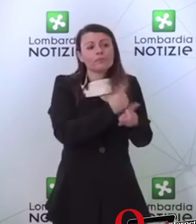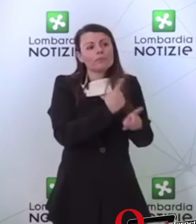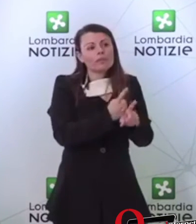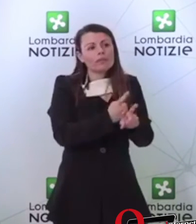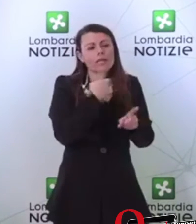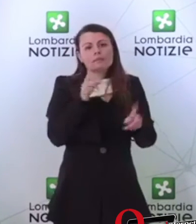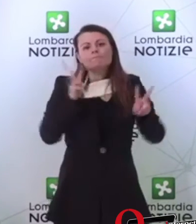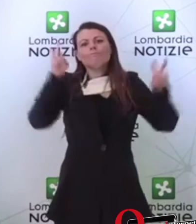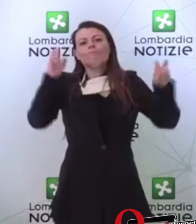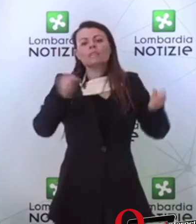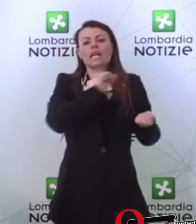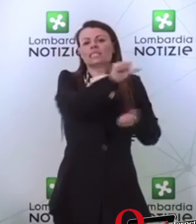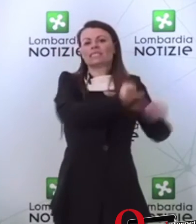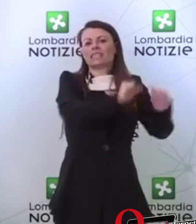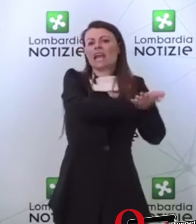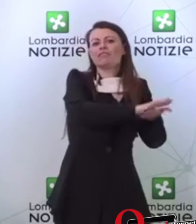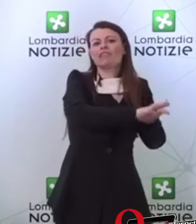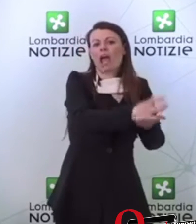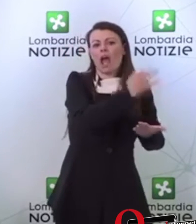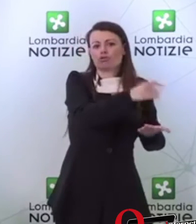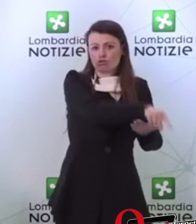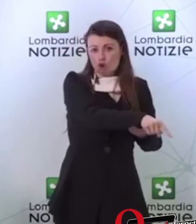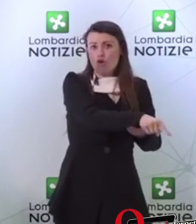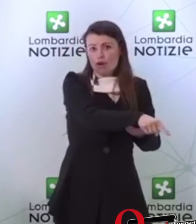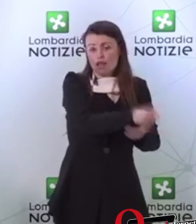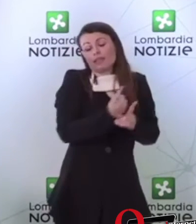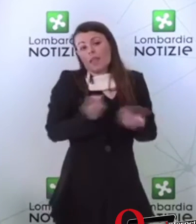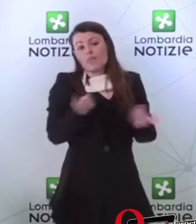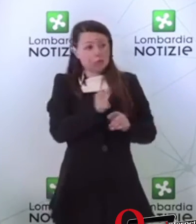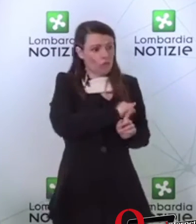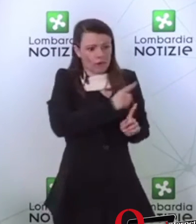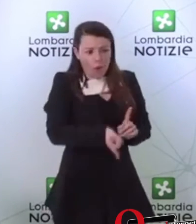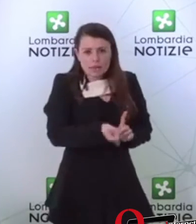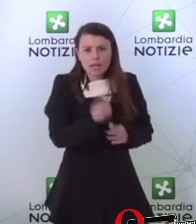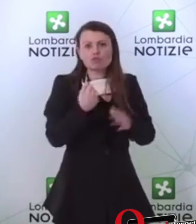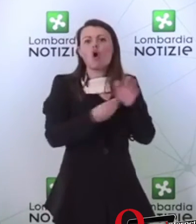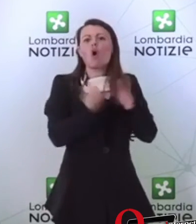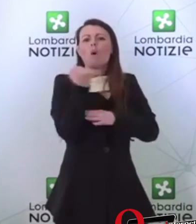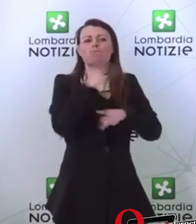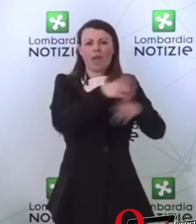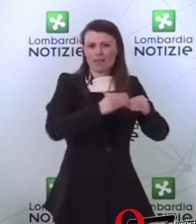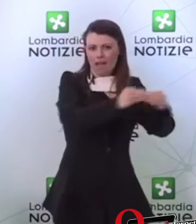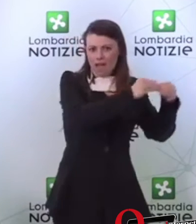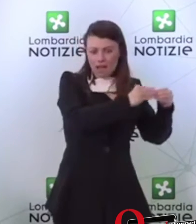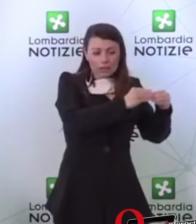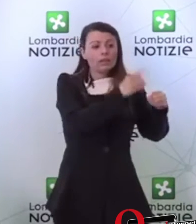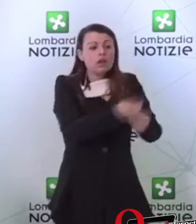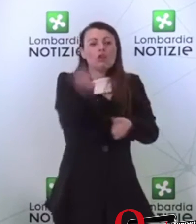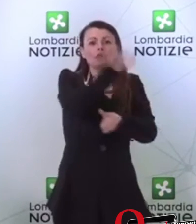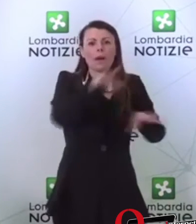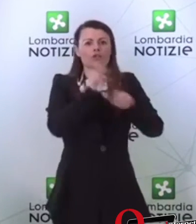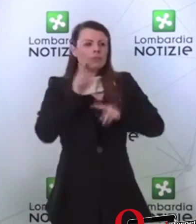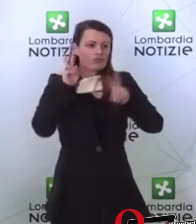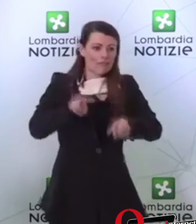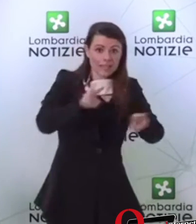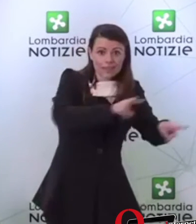cosiddetta sanificazione, perché fino ad oggi sono stati gli operai, domani oltretutto verrà visitato, per cui ci saranno